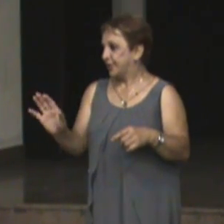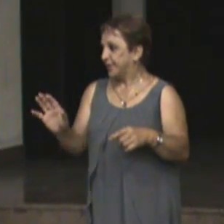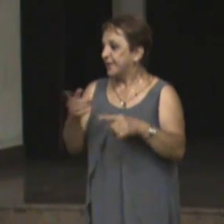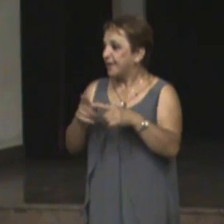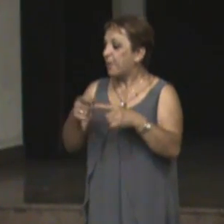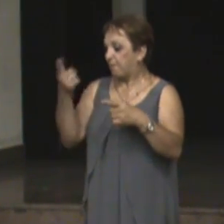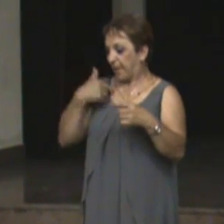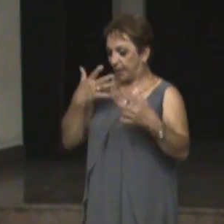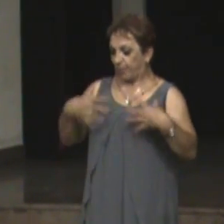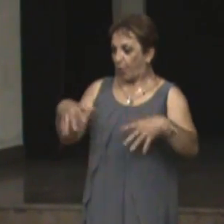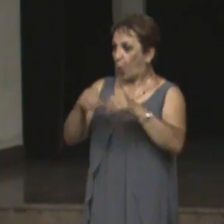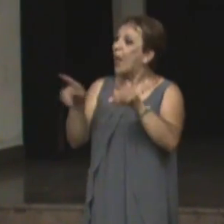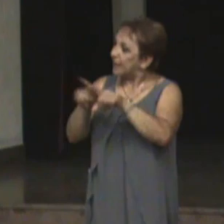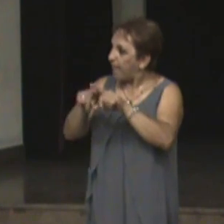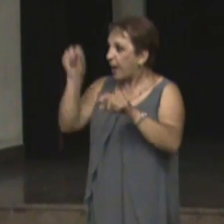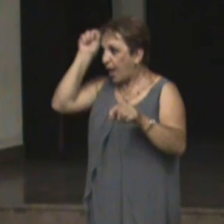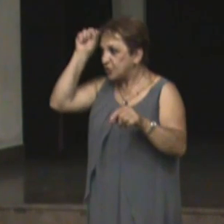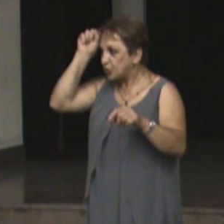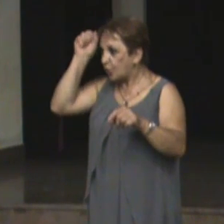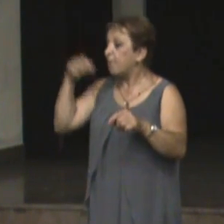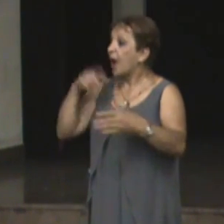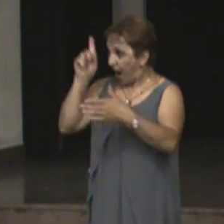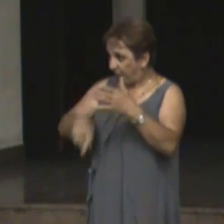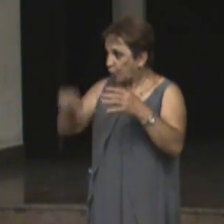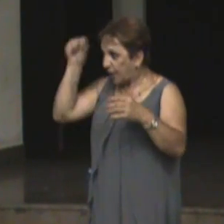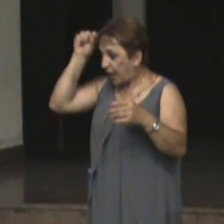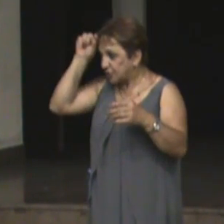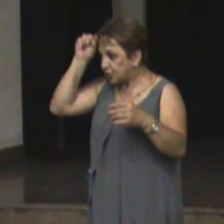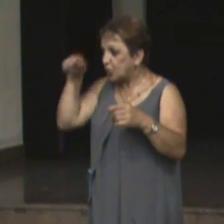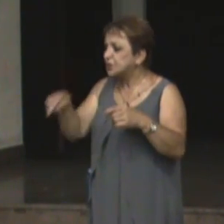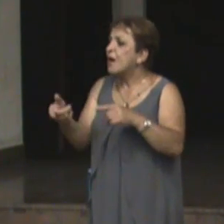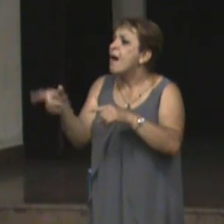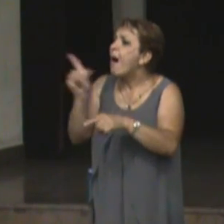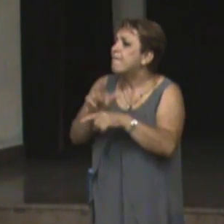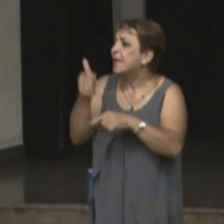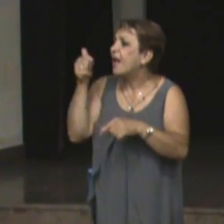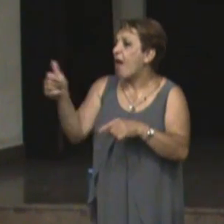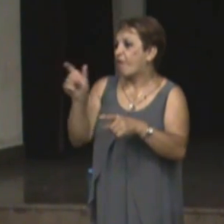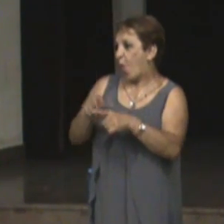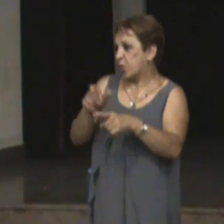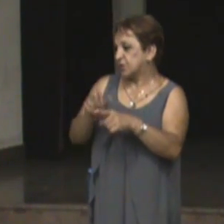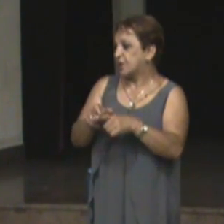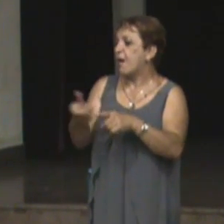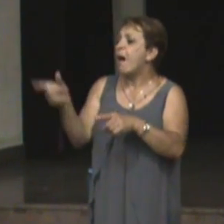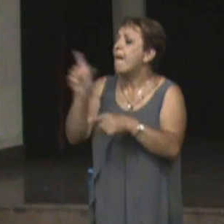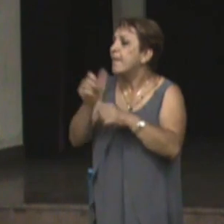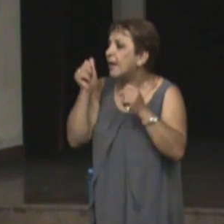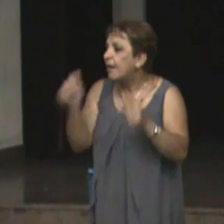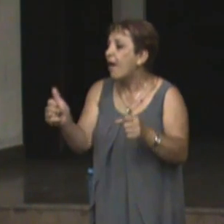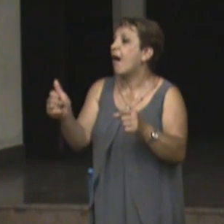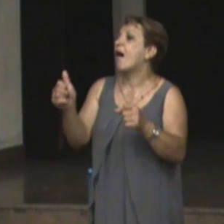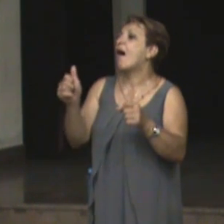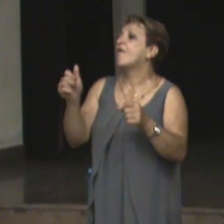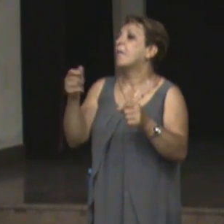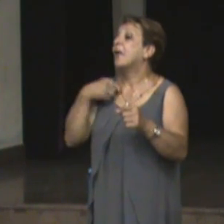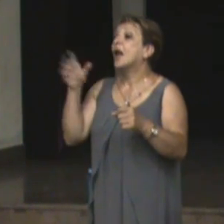նման ենք Աստծուն, ում մենք հավատում ենք։ Սա ամենալավ ու ամենակարևոր հարցն է ստուգելու, մենք լսում ենք